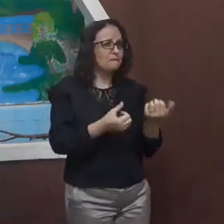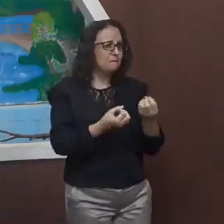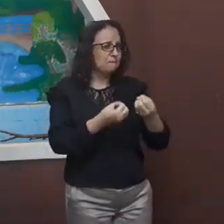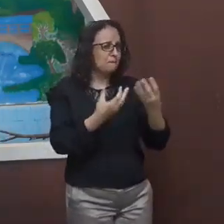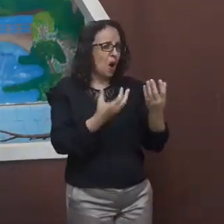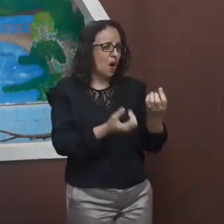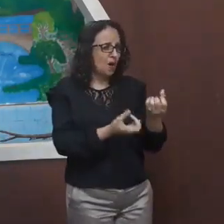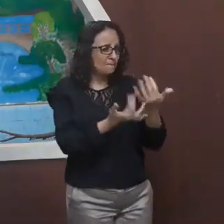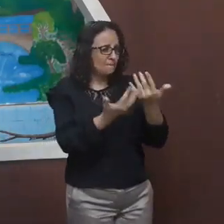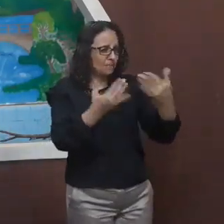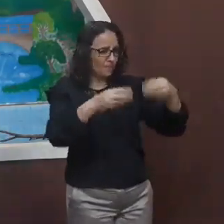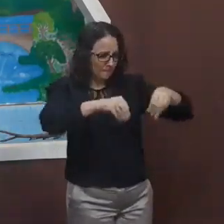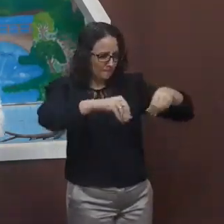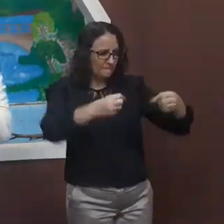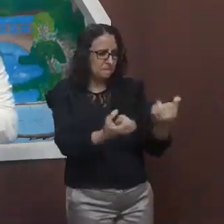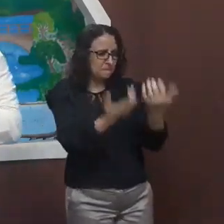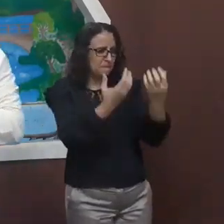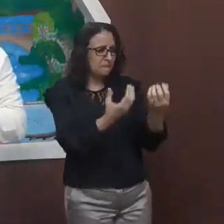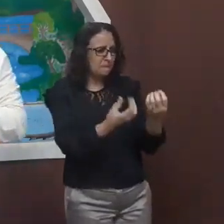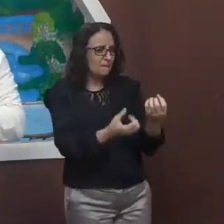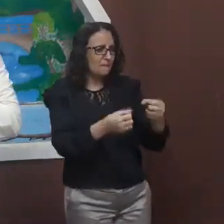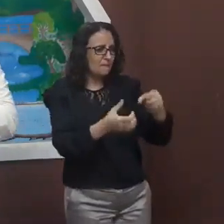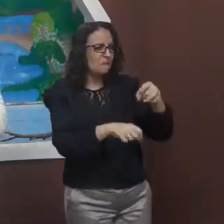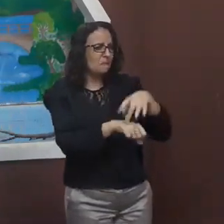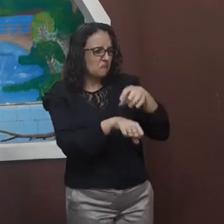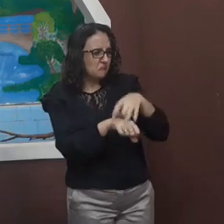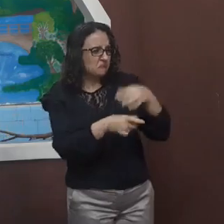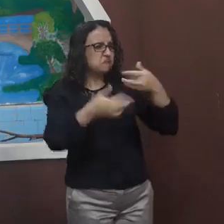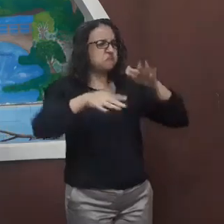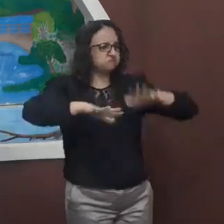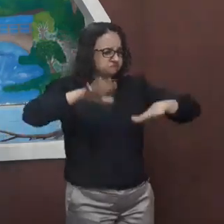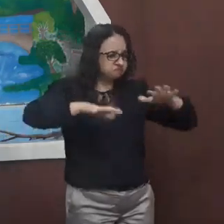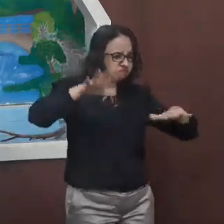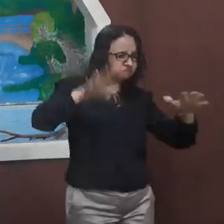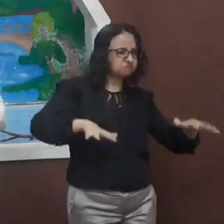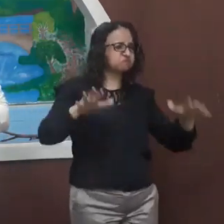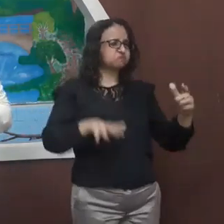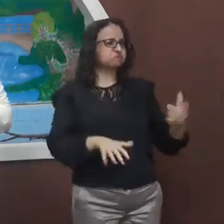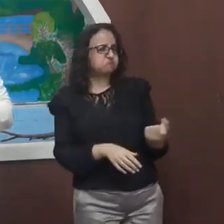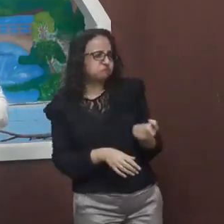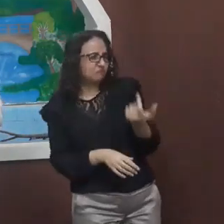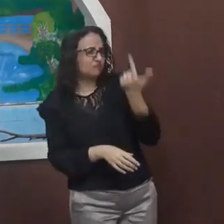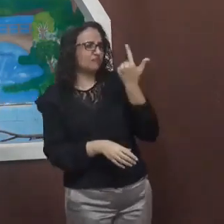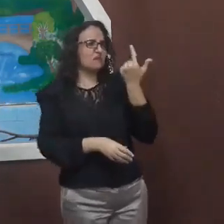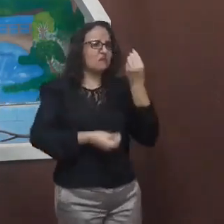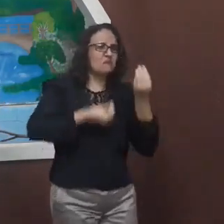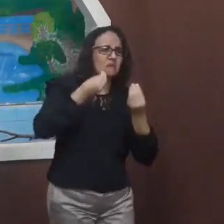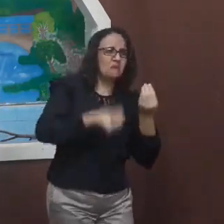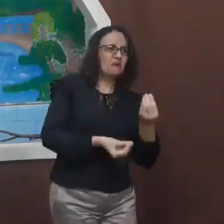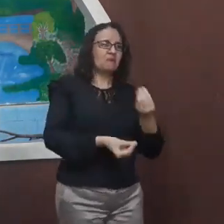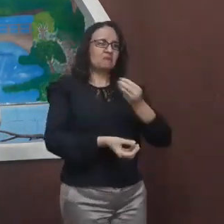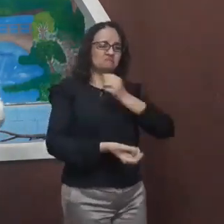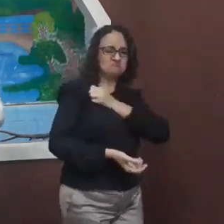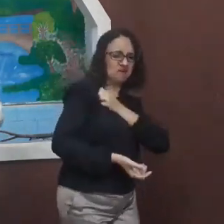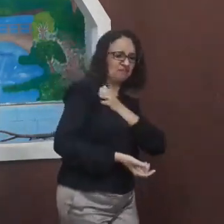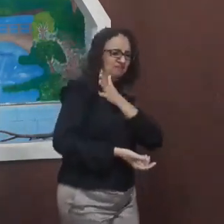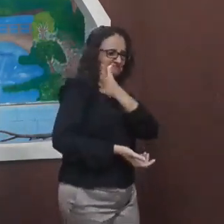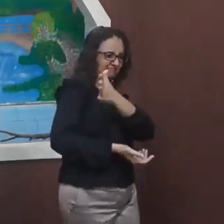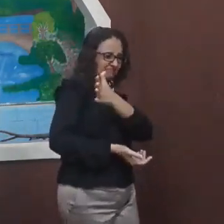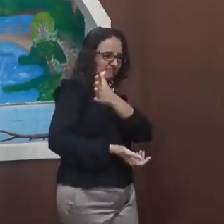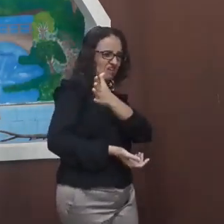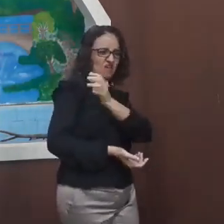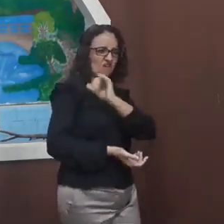terra dominada pelos romanos, uma terra de um povo meio estranho, que faziam as coisas preconceituoso, que dizia que